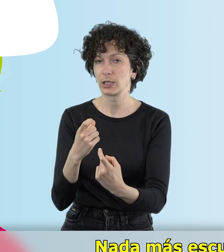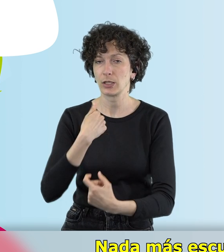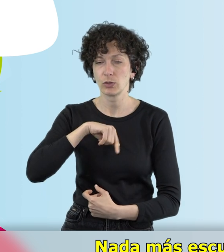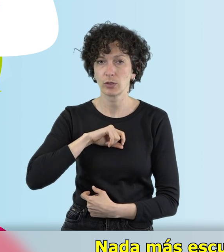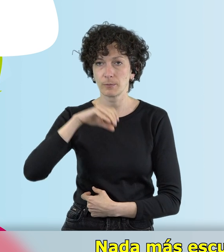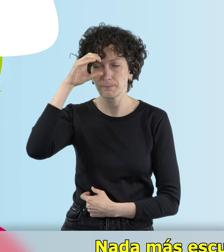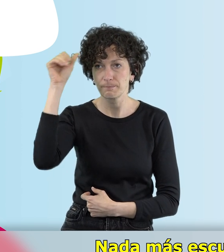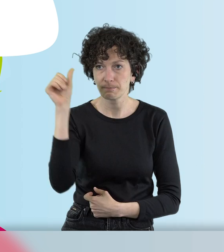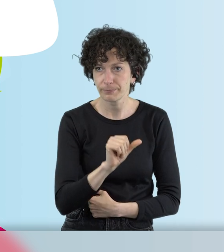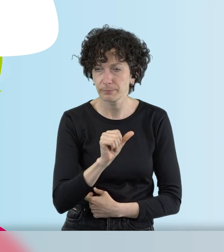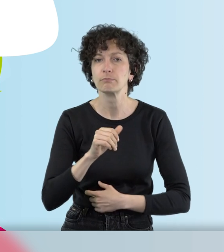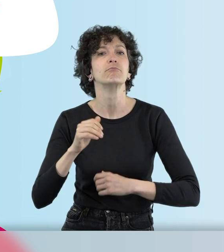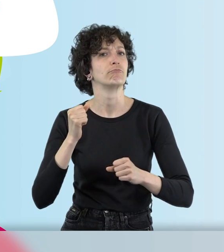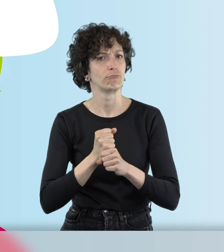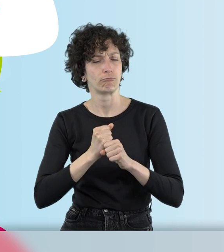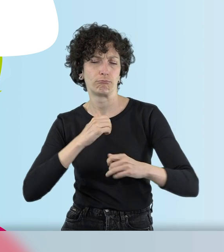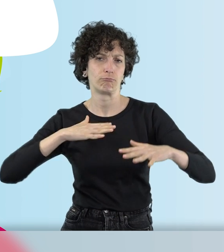escucharla, nos hemos puesto a trabajar en ello.